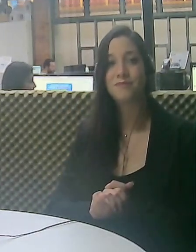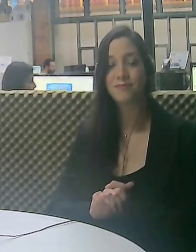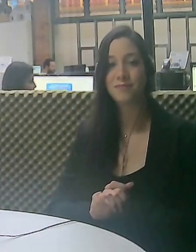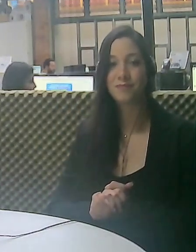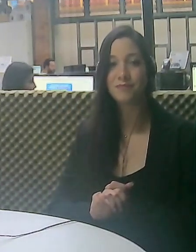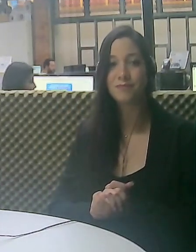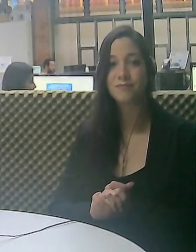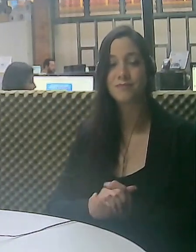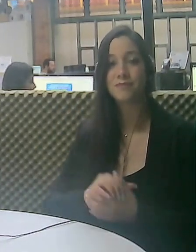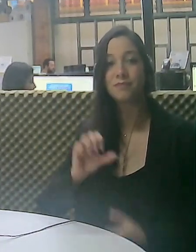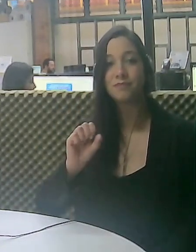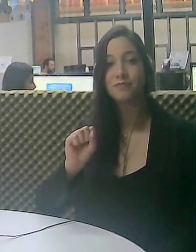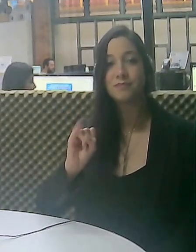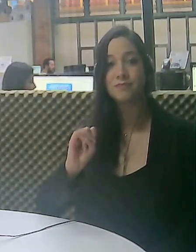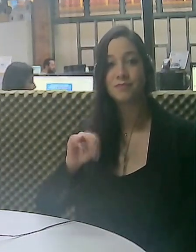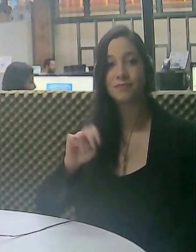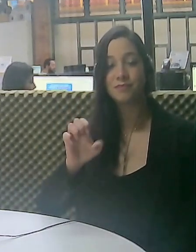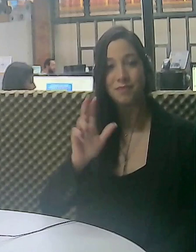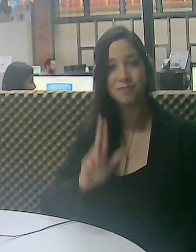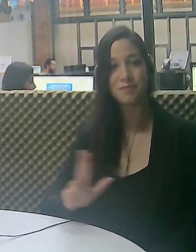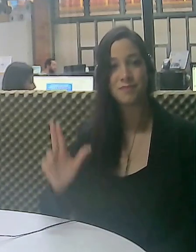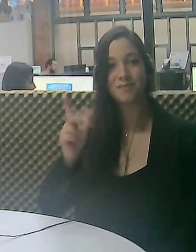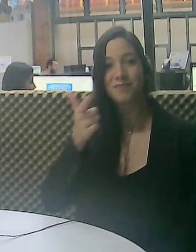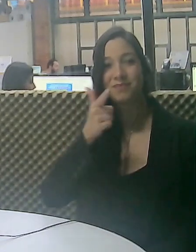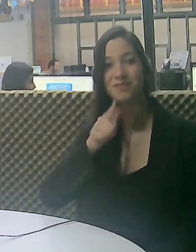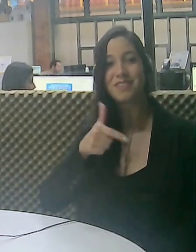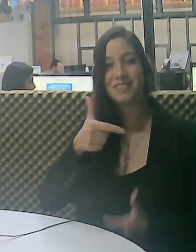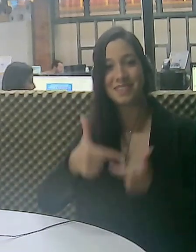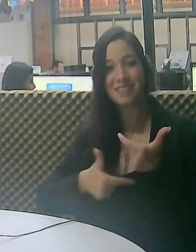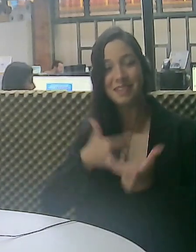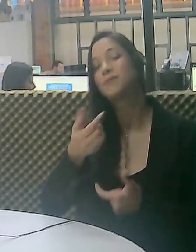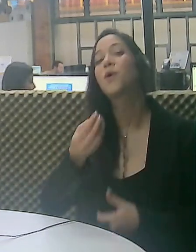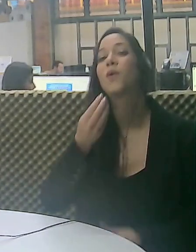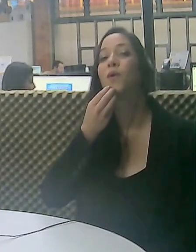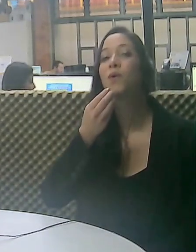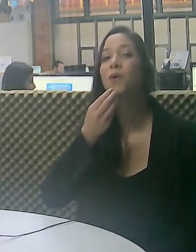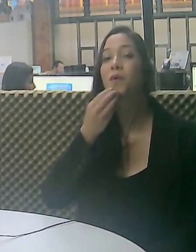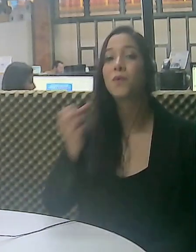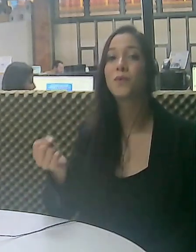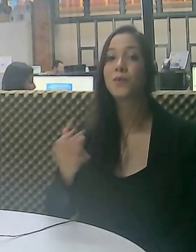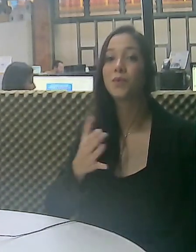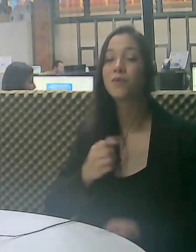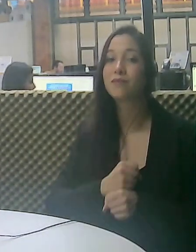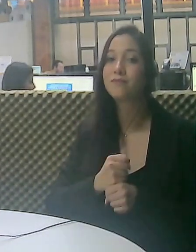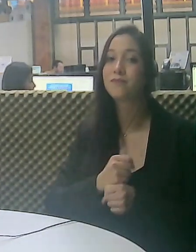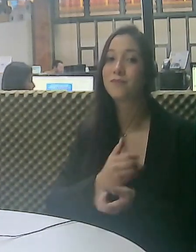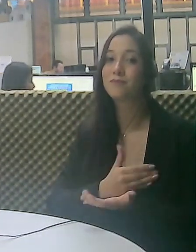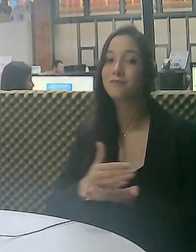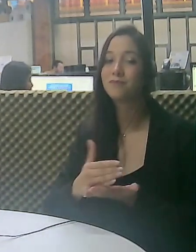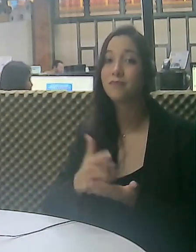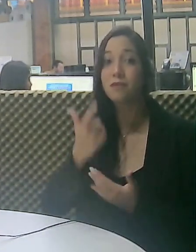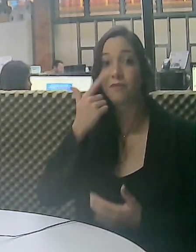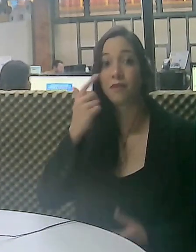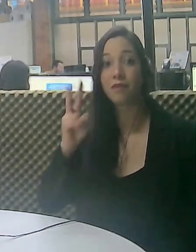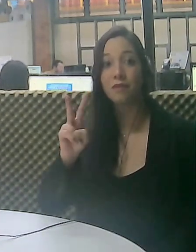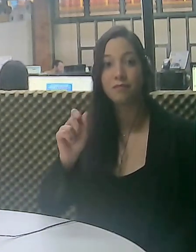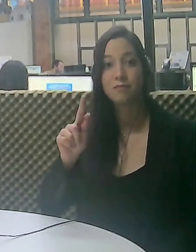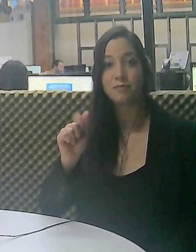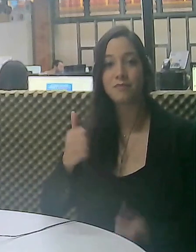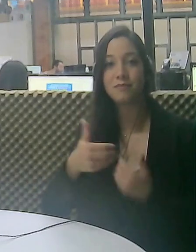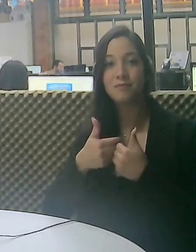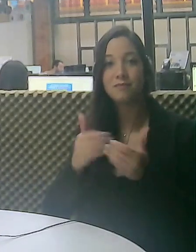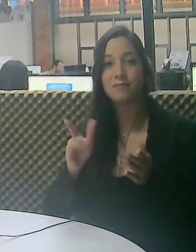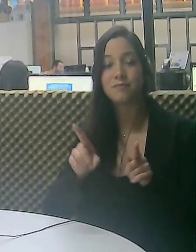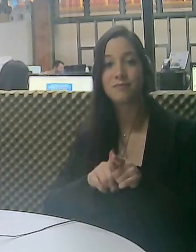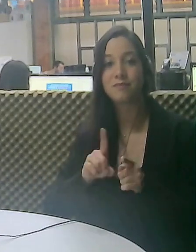Com o Cine Uberlândia, fica mais fácil garantir uma oportunidade de trabalho neste novo ano. Confira as vagas disponíveis e